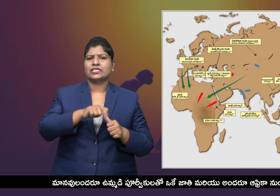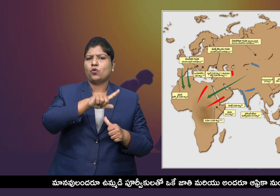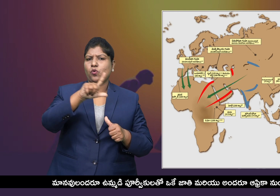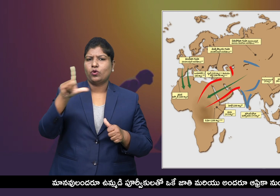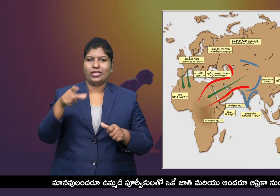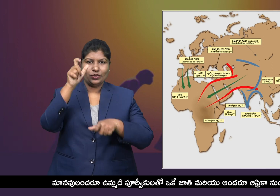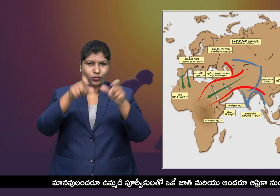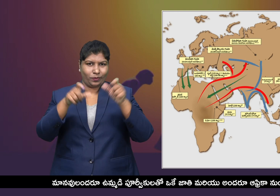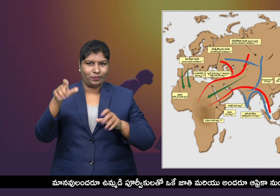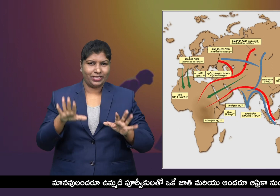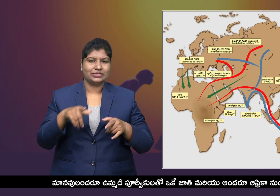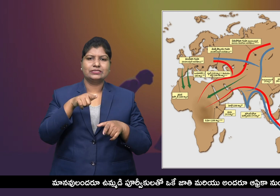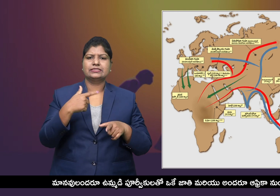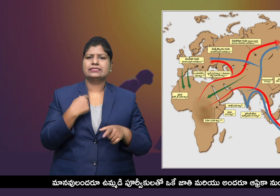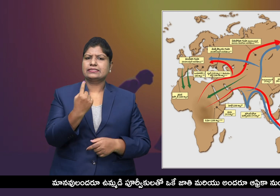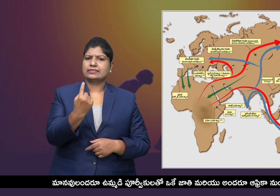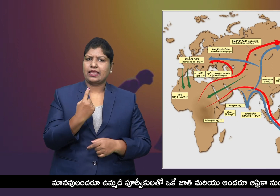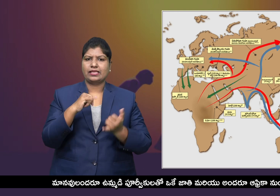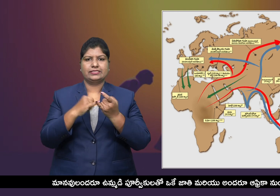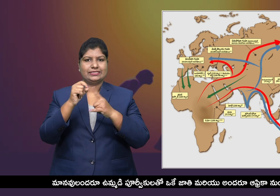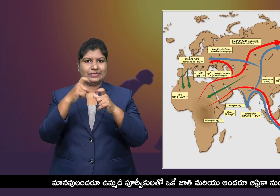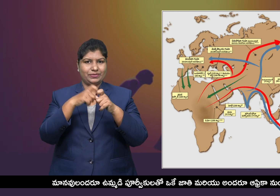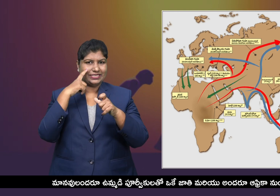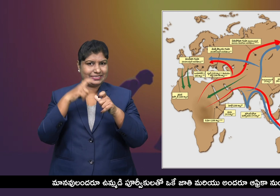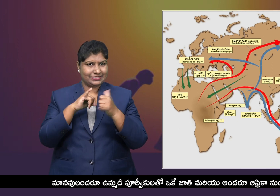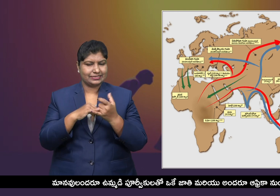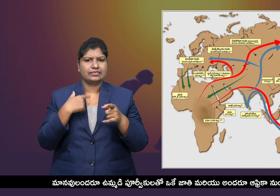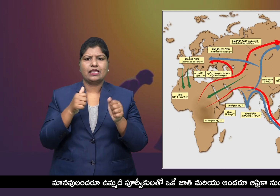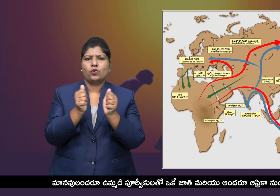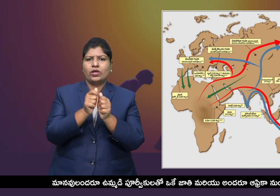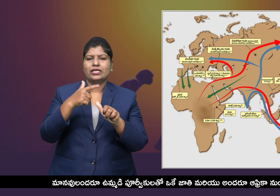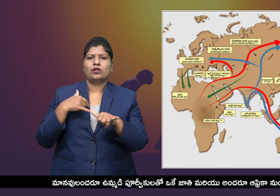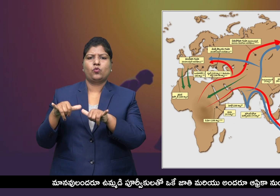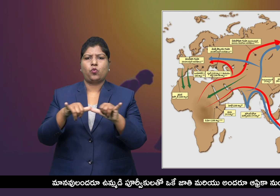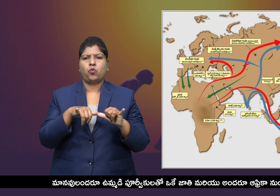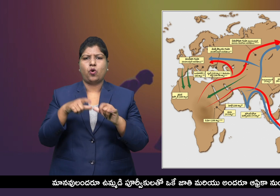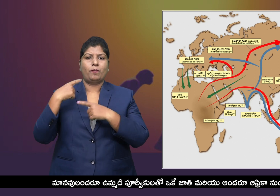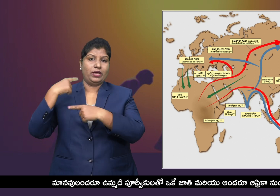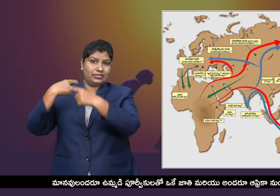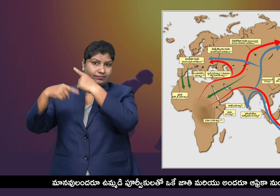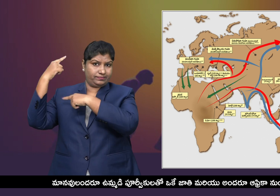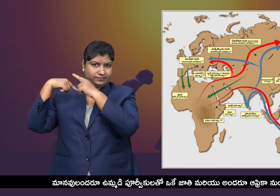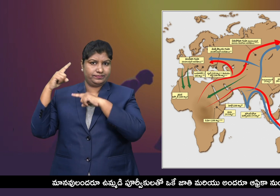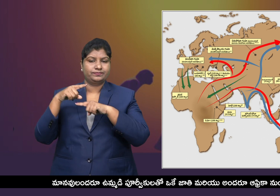మానవులందరూ ఉమ్మడి పూర్వీకులతో ఒకే జాతి మరియు అందరూ ఆఫ్రికా నుండి వచ్చారు.